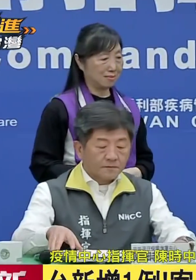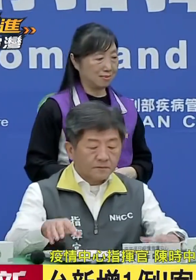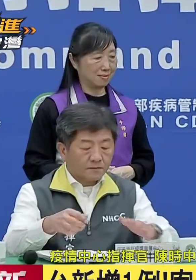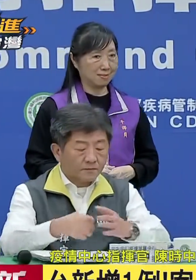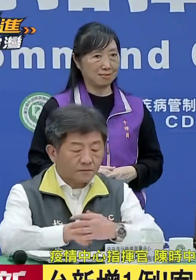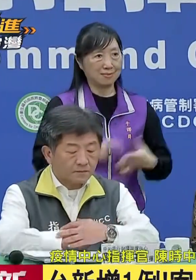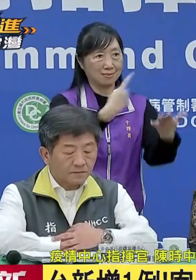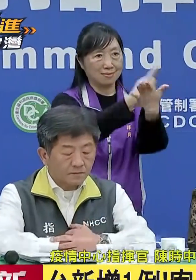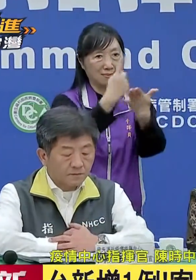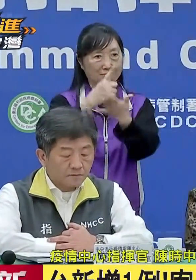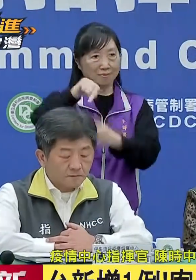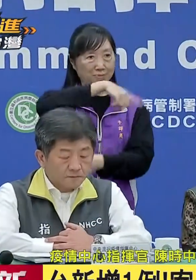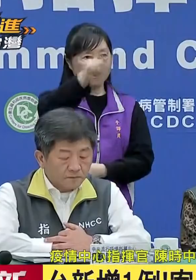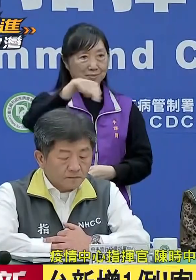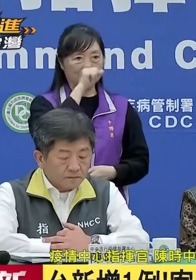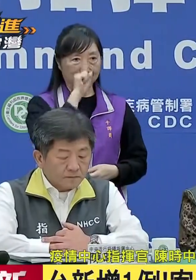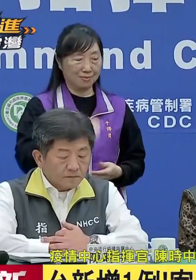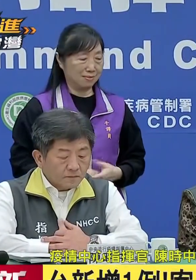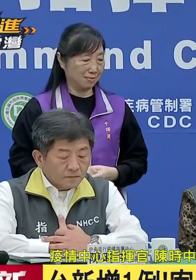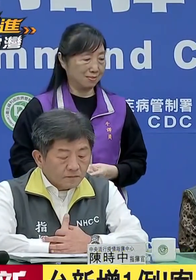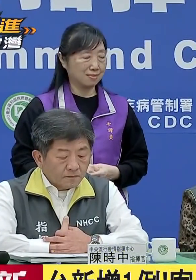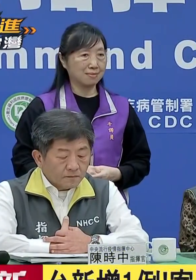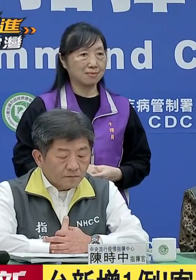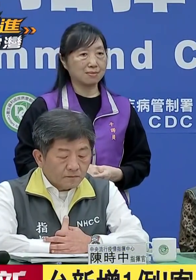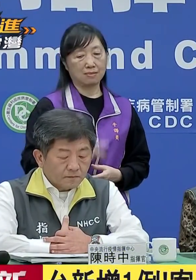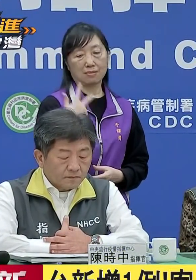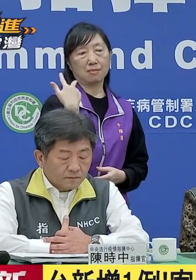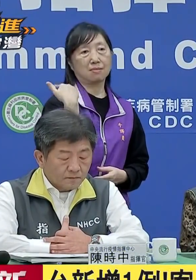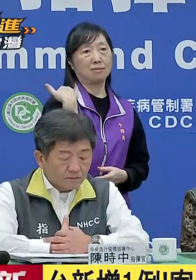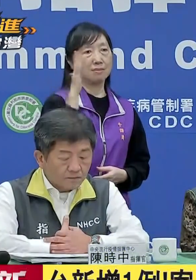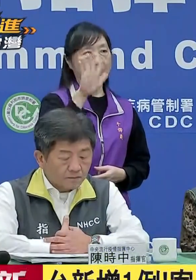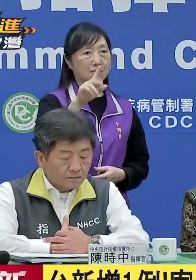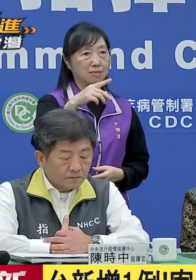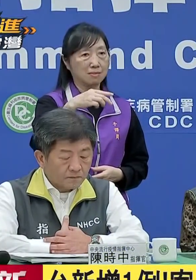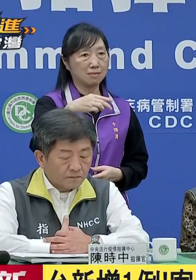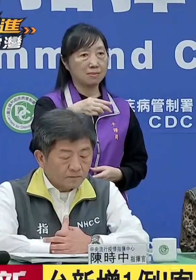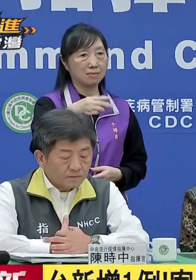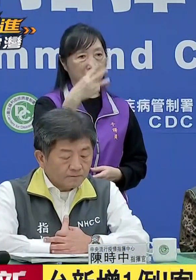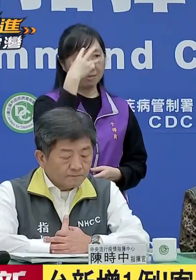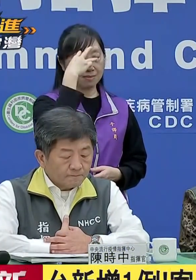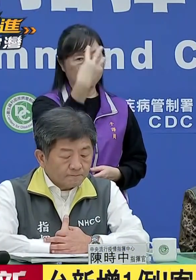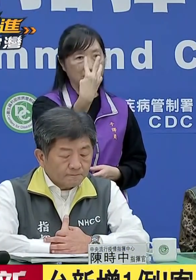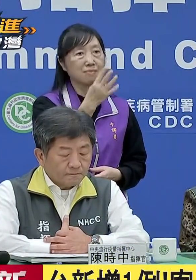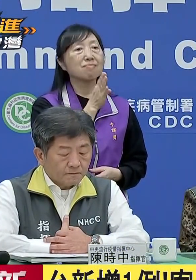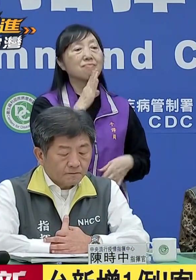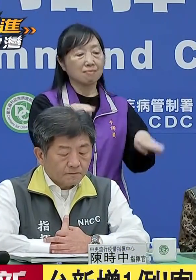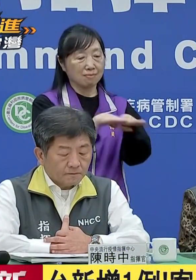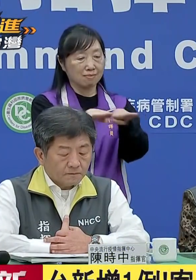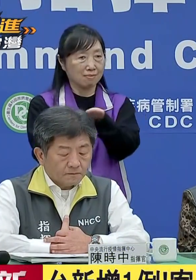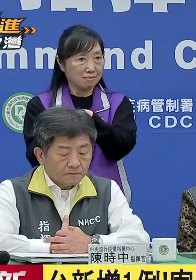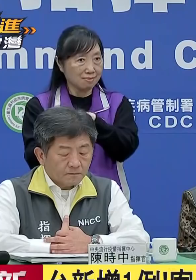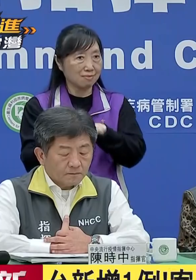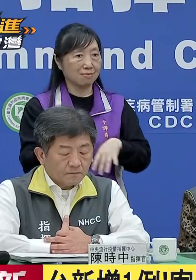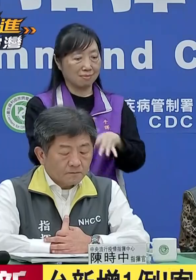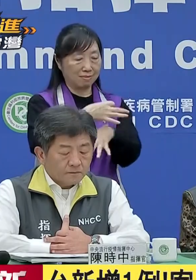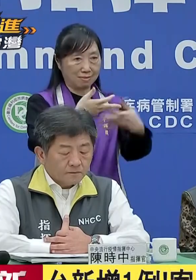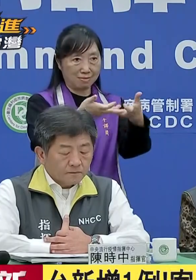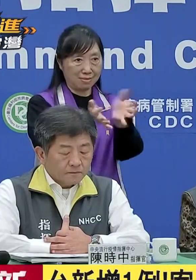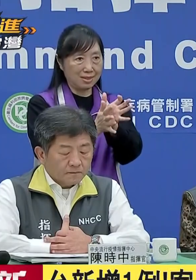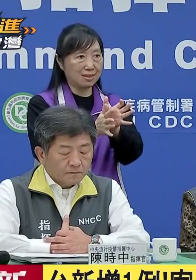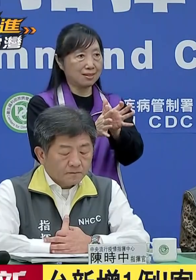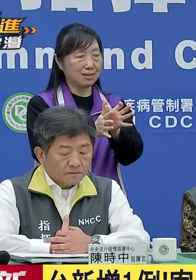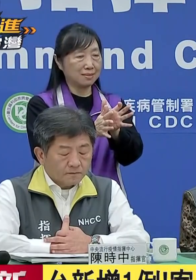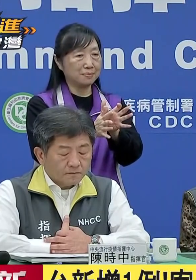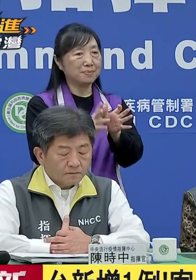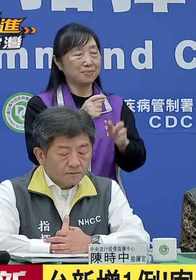好，各位媒体朋友好哈，那其实上个礼拜有3天是放假，那经济部要特别